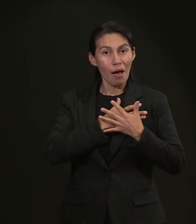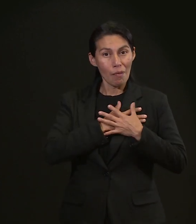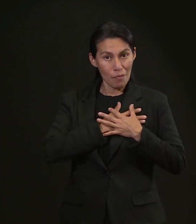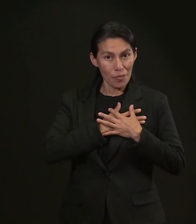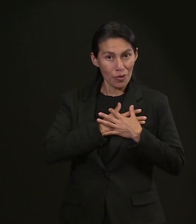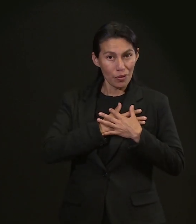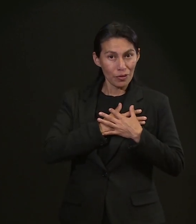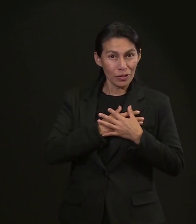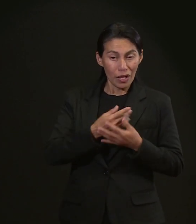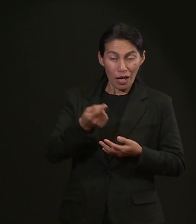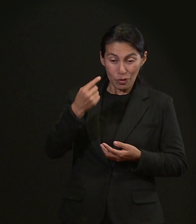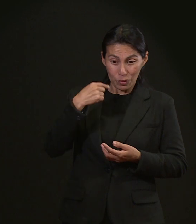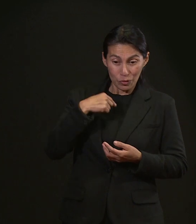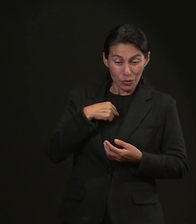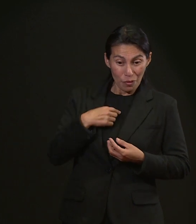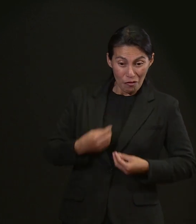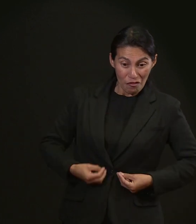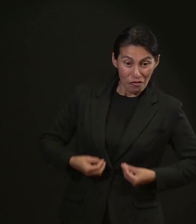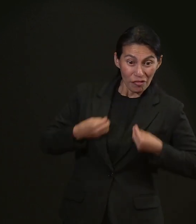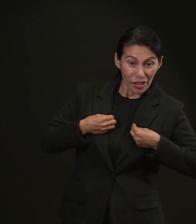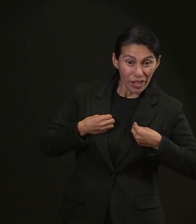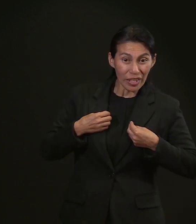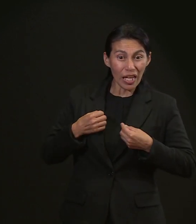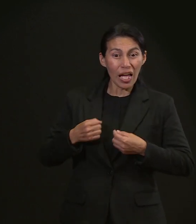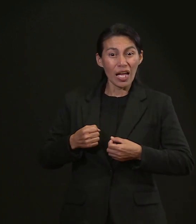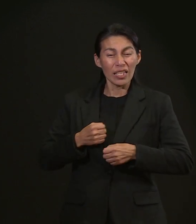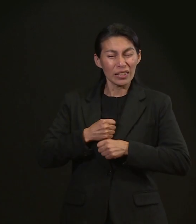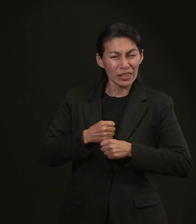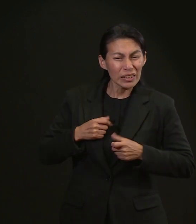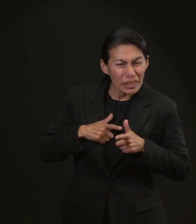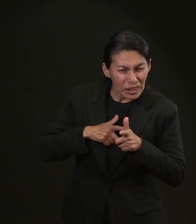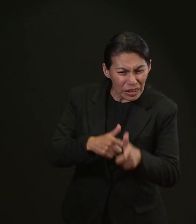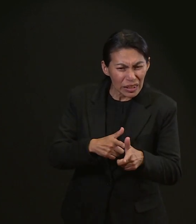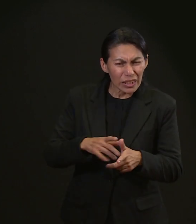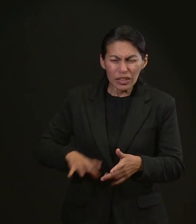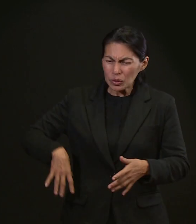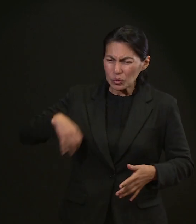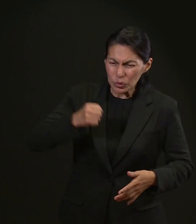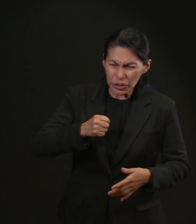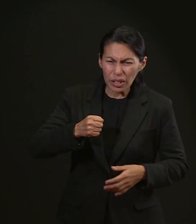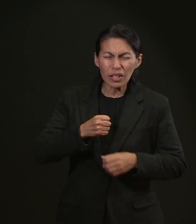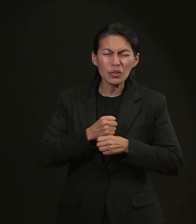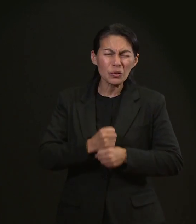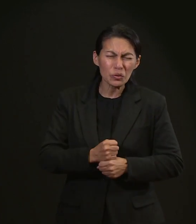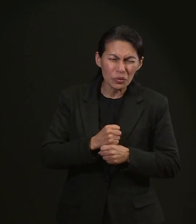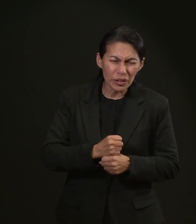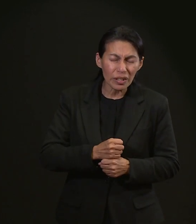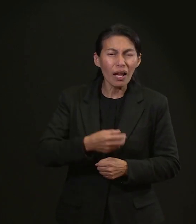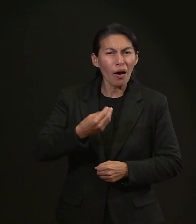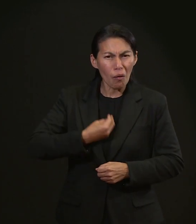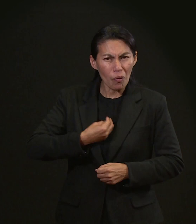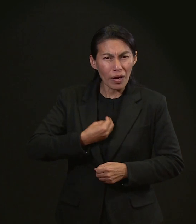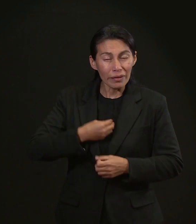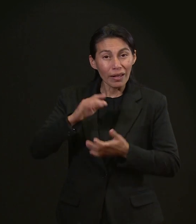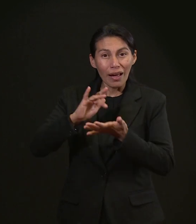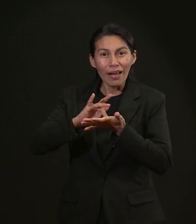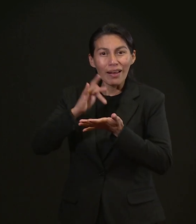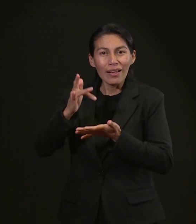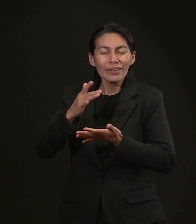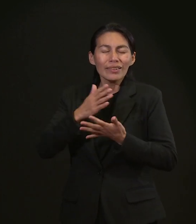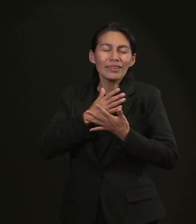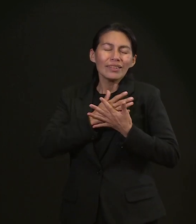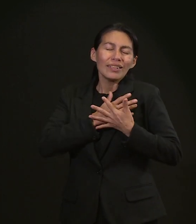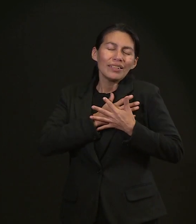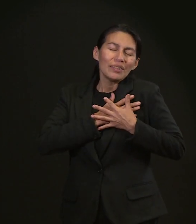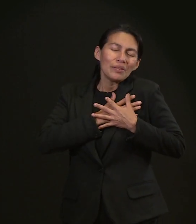el que nos da sentido de vivir de luchar de sufrir en la medida que ese amor se fortalece